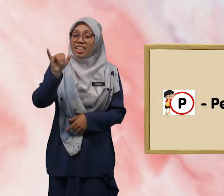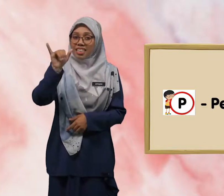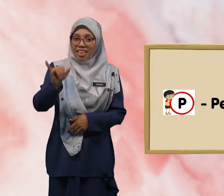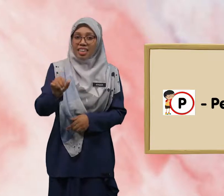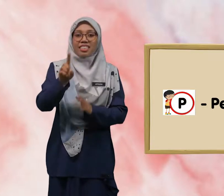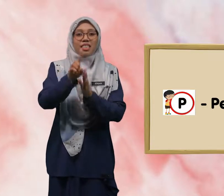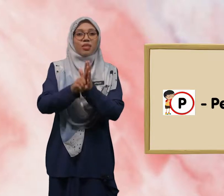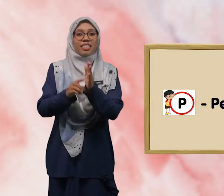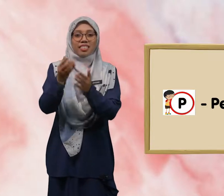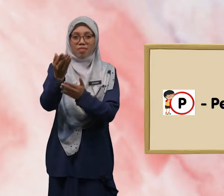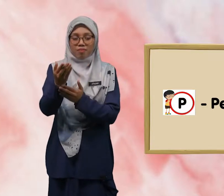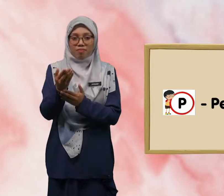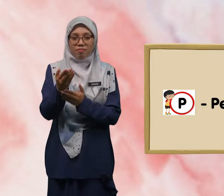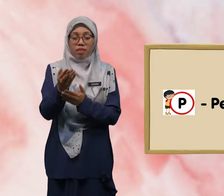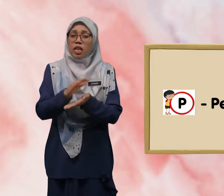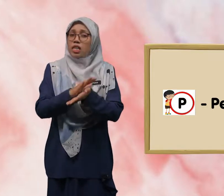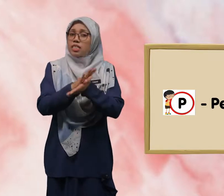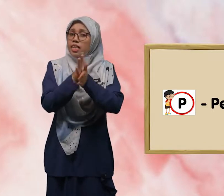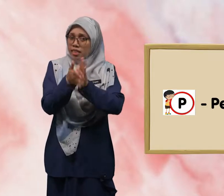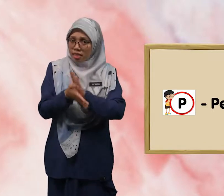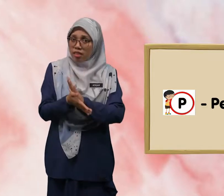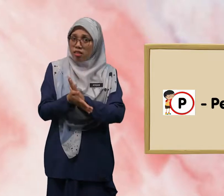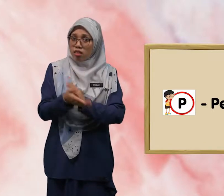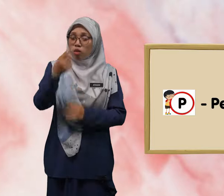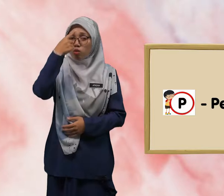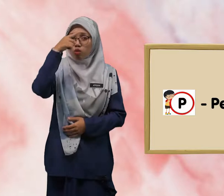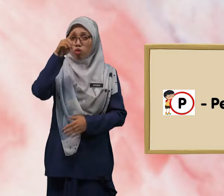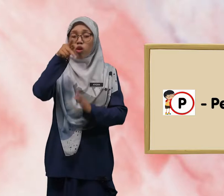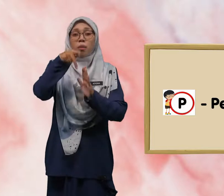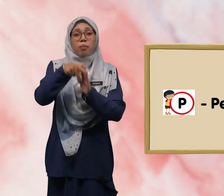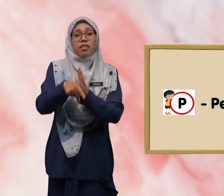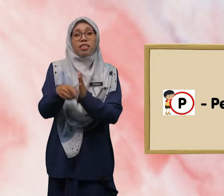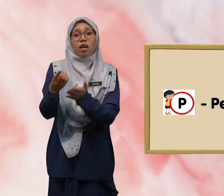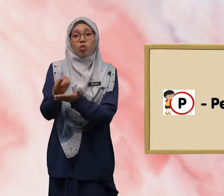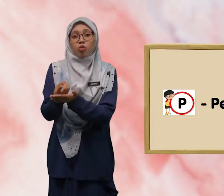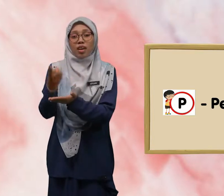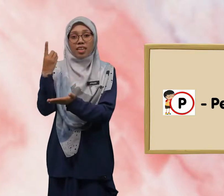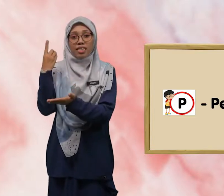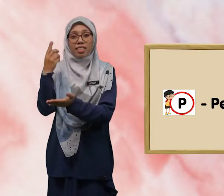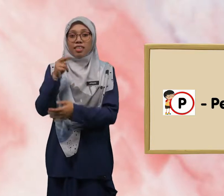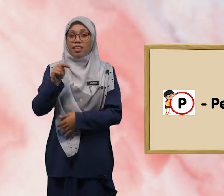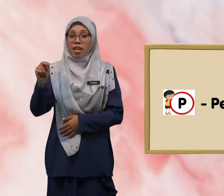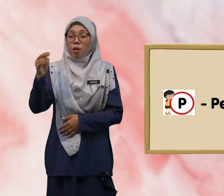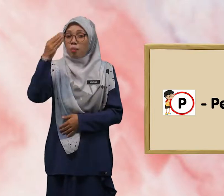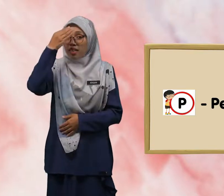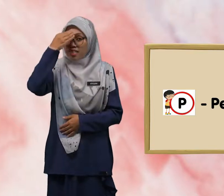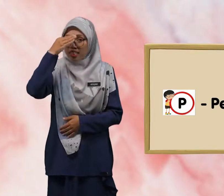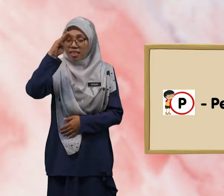yang diminta jadi untuk pendahuluan pagi